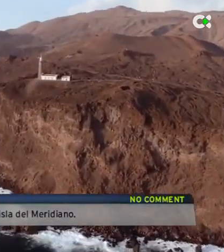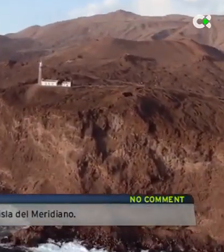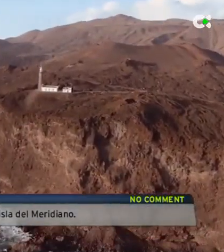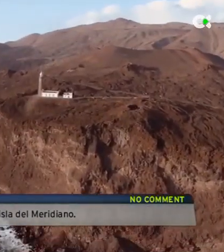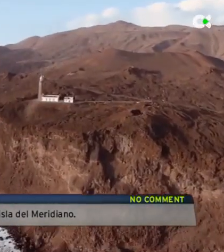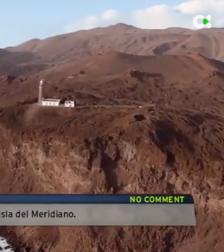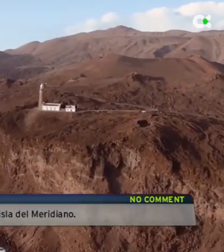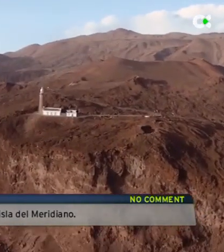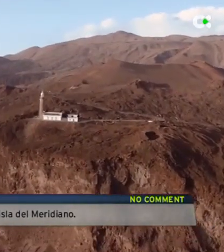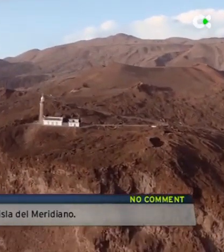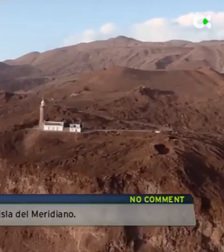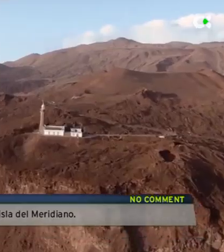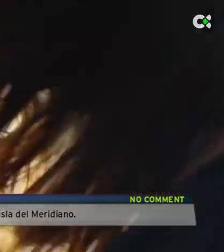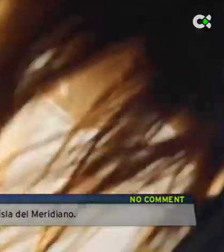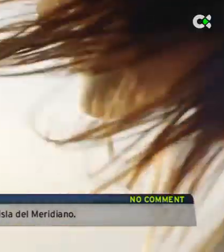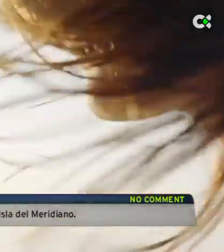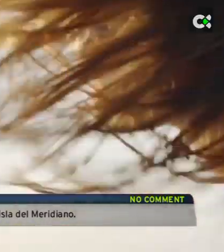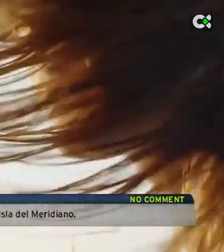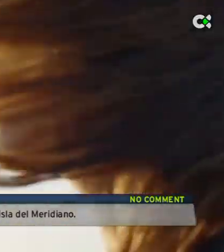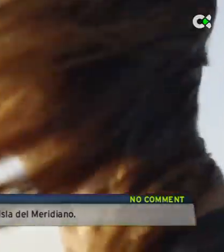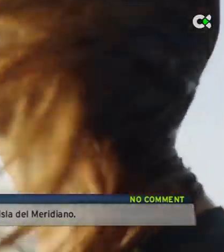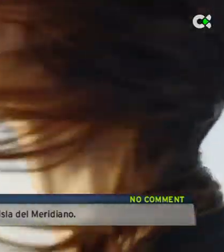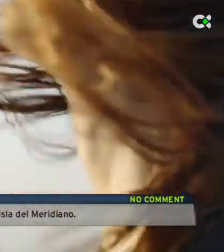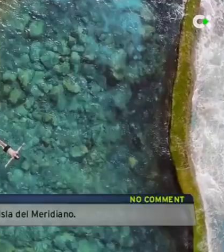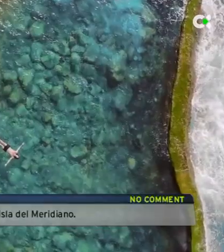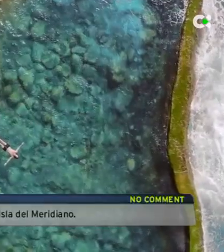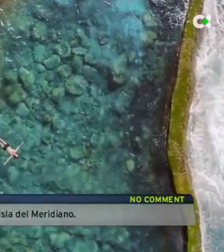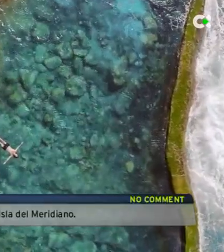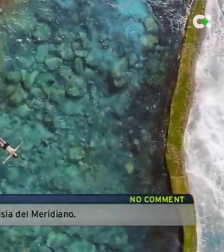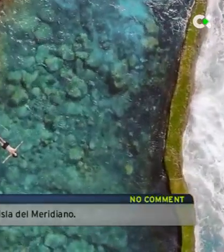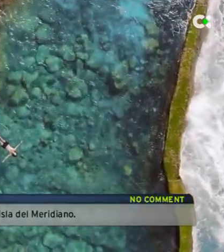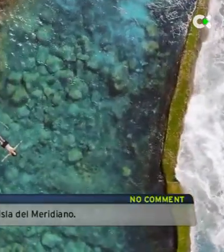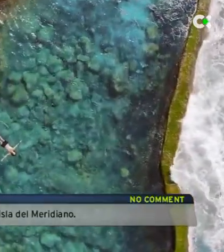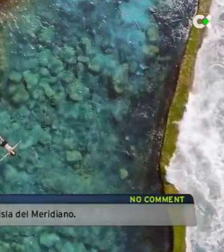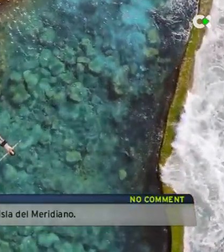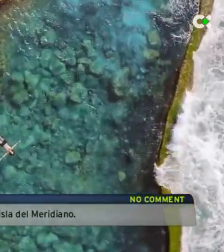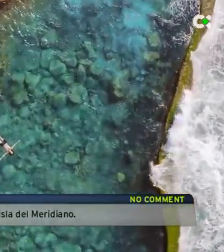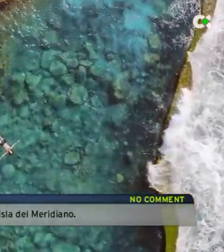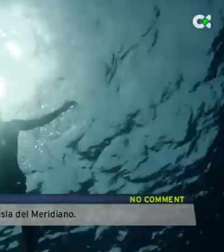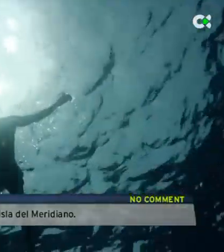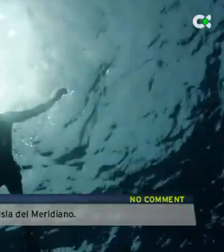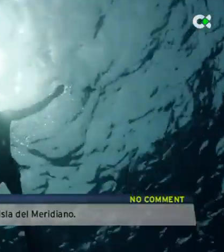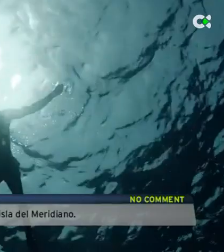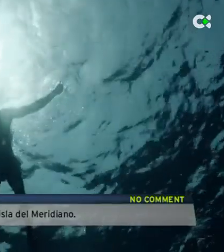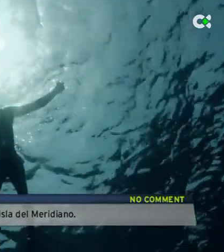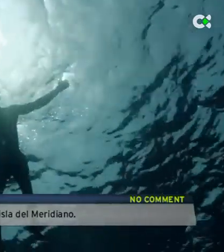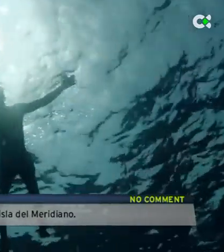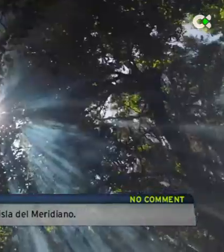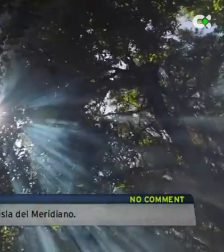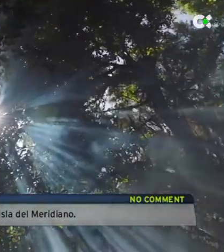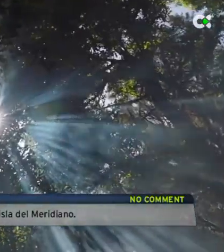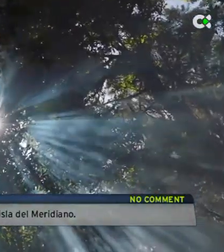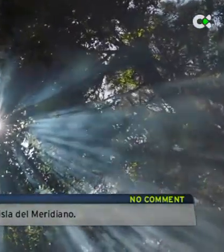No es lo que ves, ni lo que oyes, o dejas de oír.